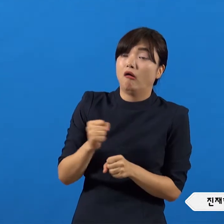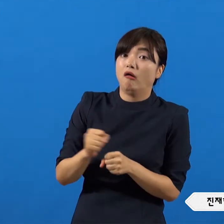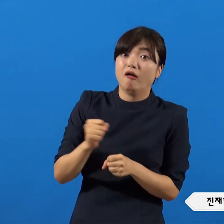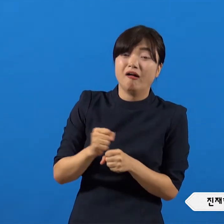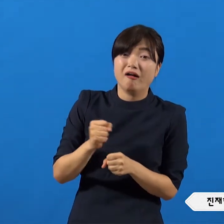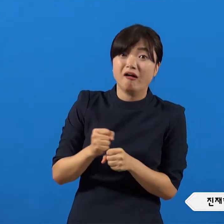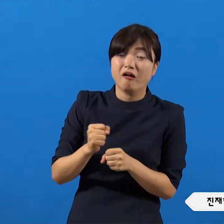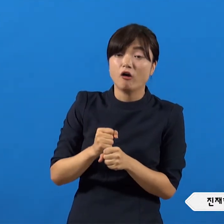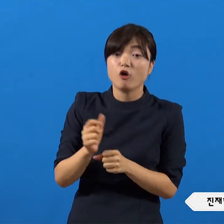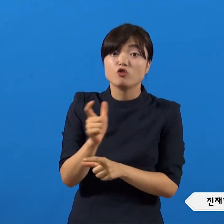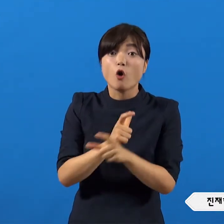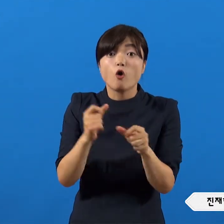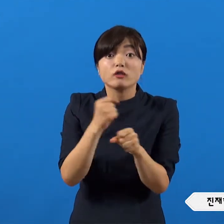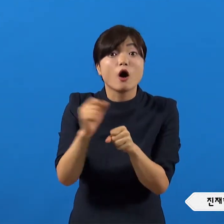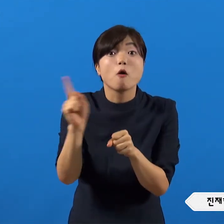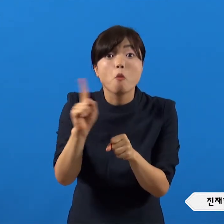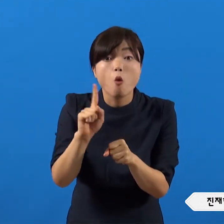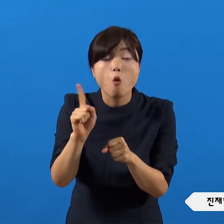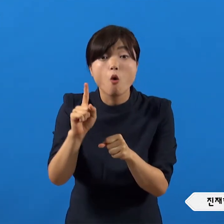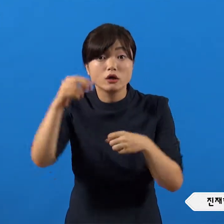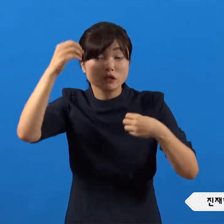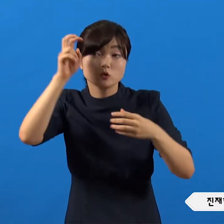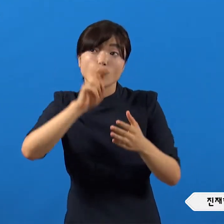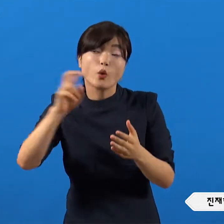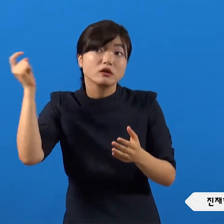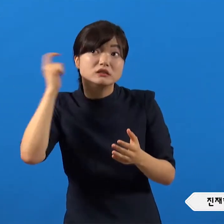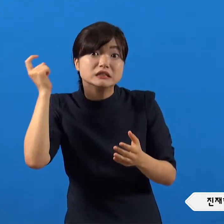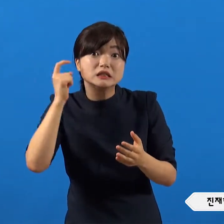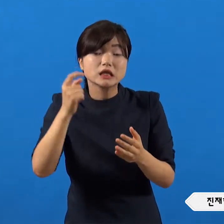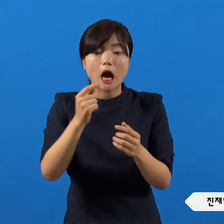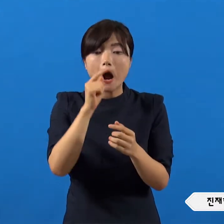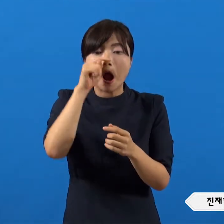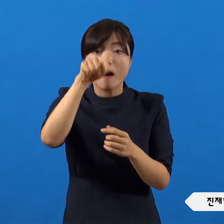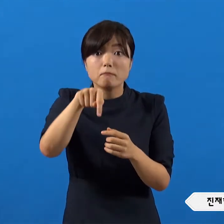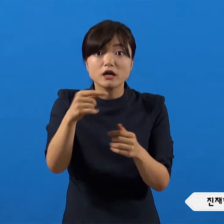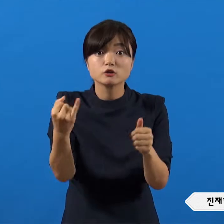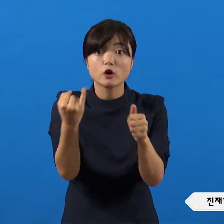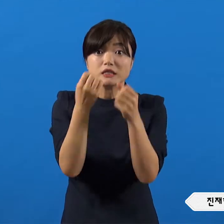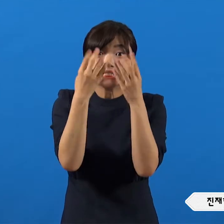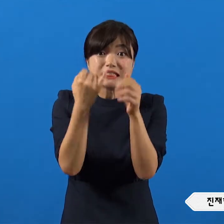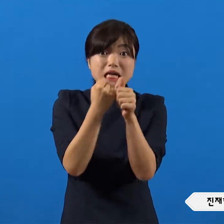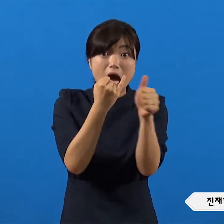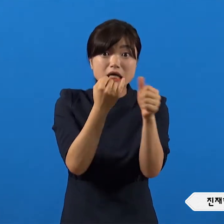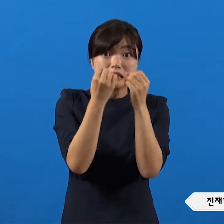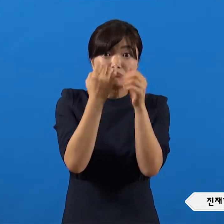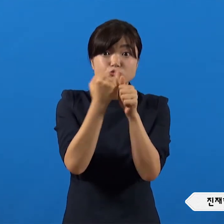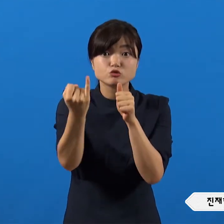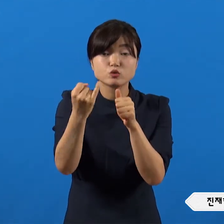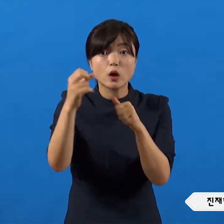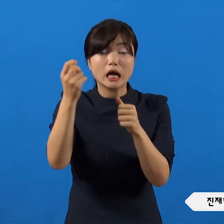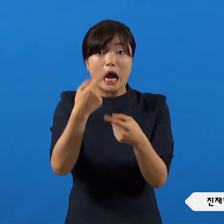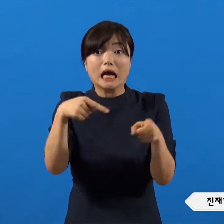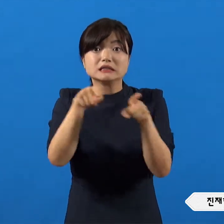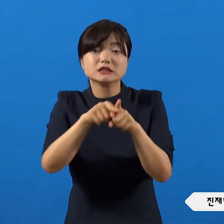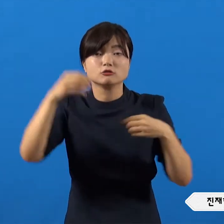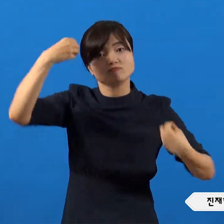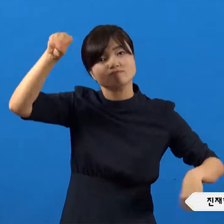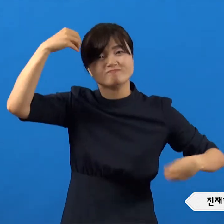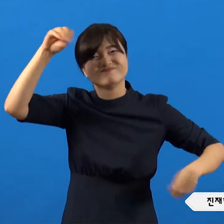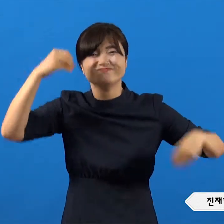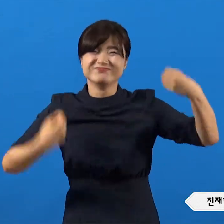당황스러웠는지. 더 당황스러운 것은 그 음악에 갑자기 앞에 있던 신랑 신부도 춤을 추기 시작하는